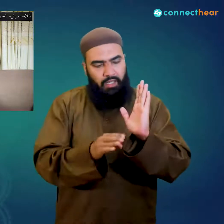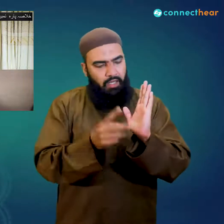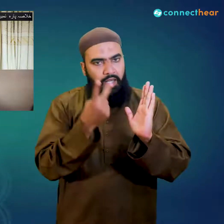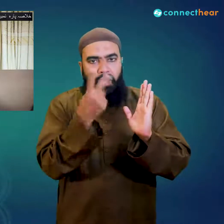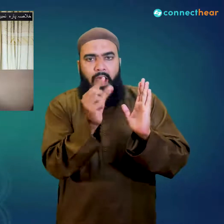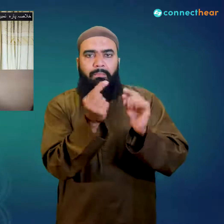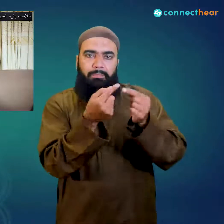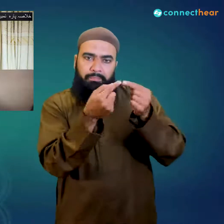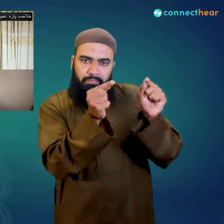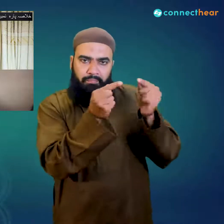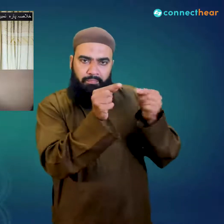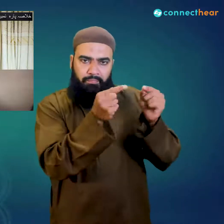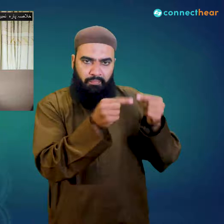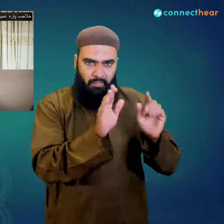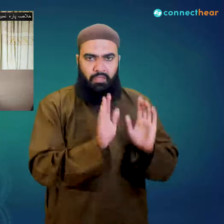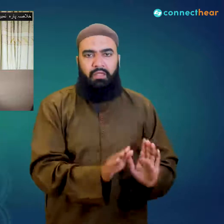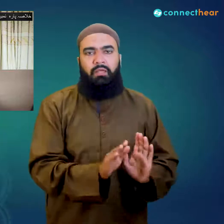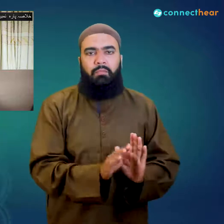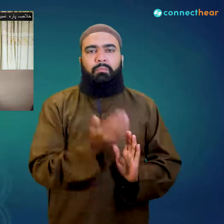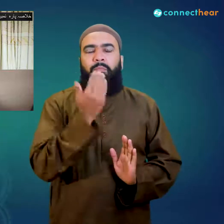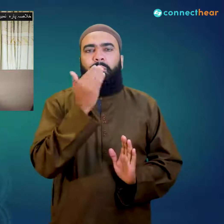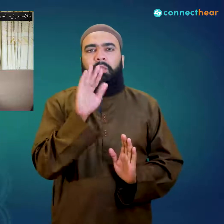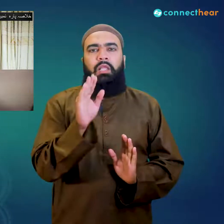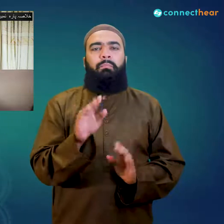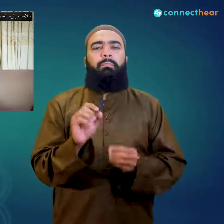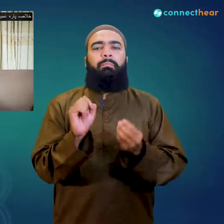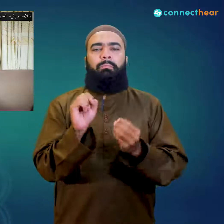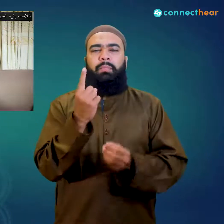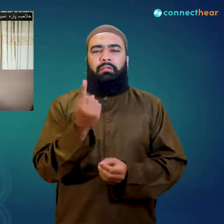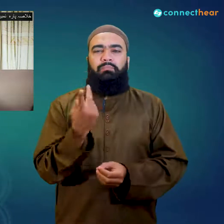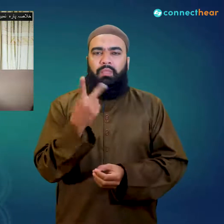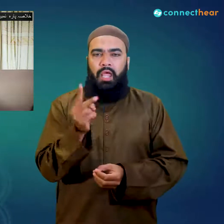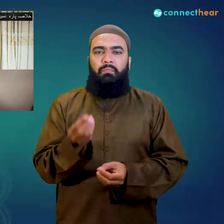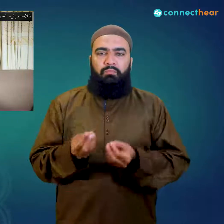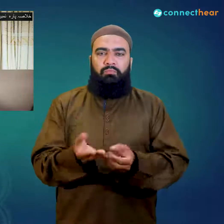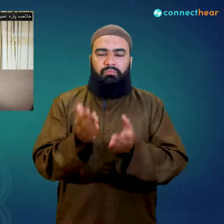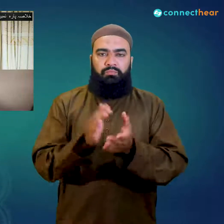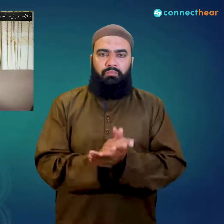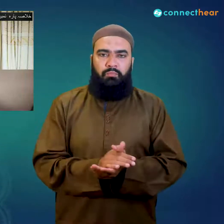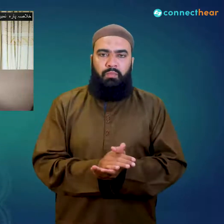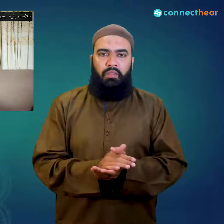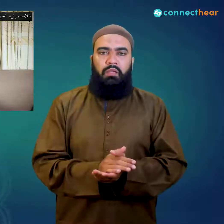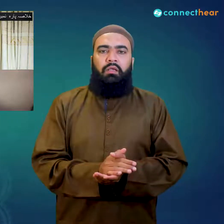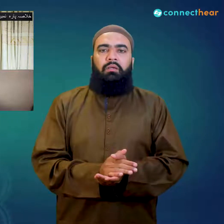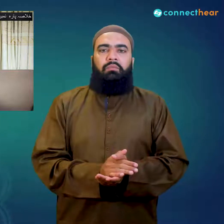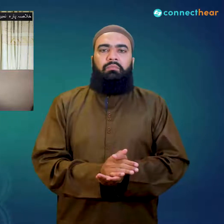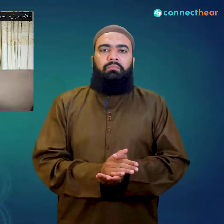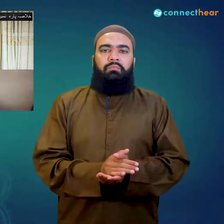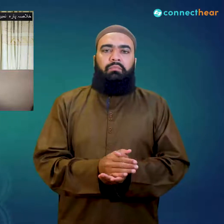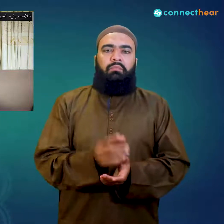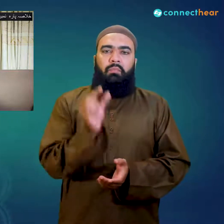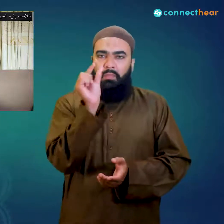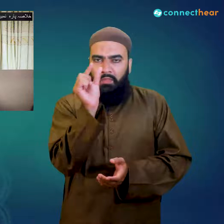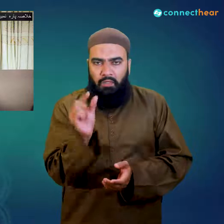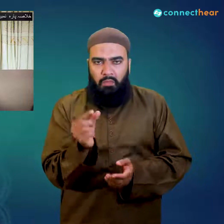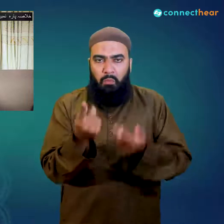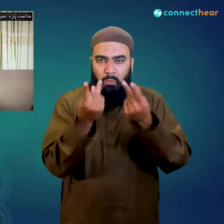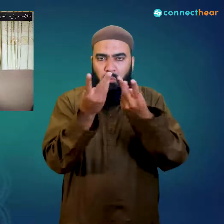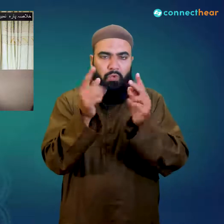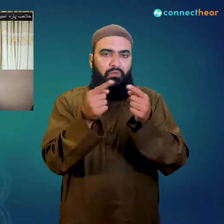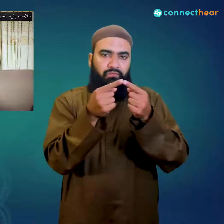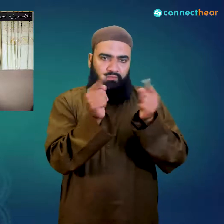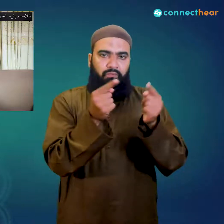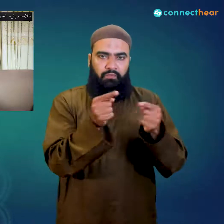آئے ہیں، جیسے الف لام میم صاد، الف لام را، طٰ، قاف،